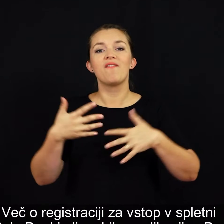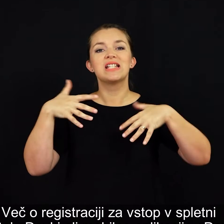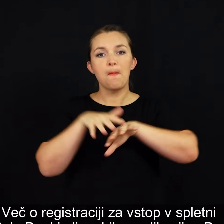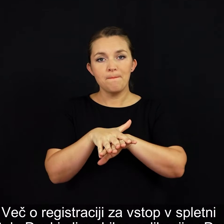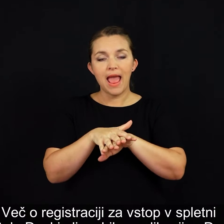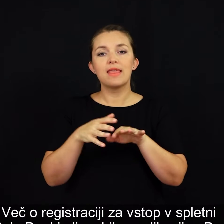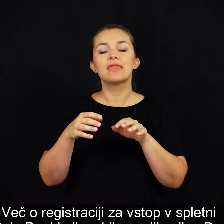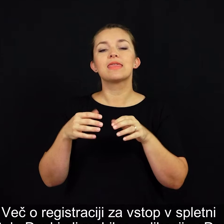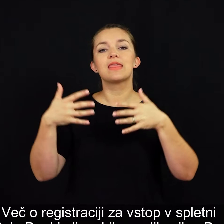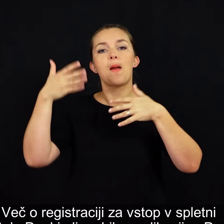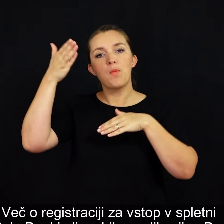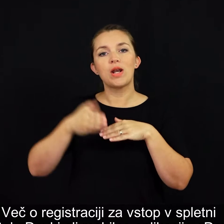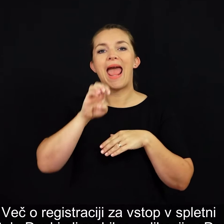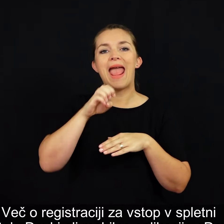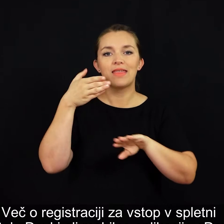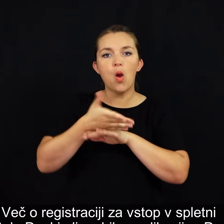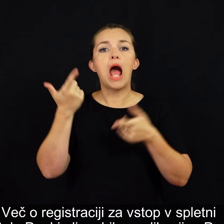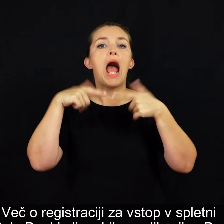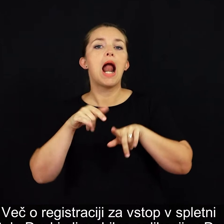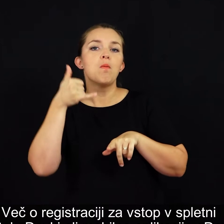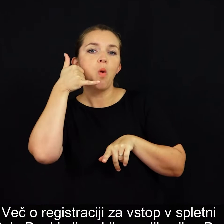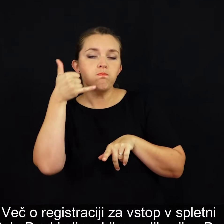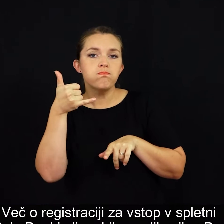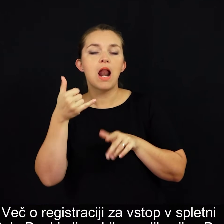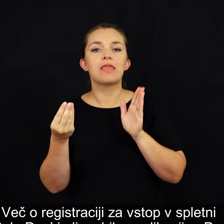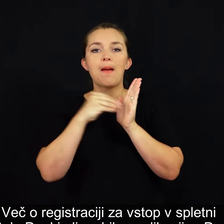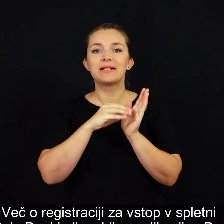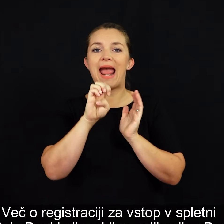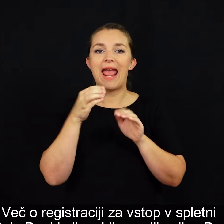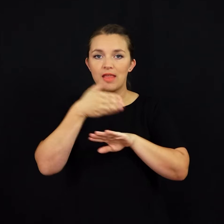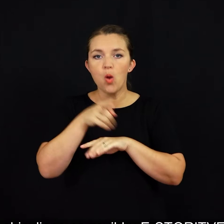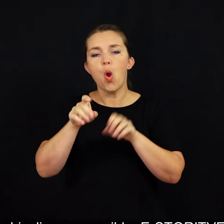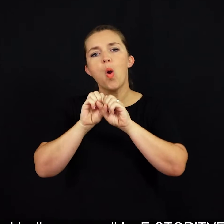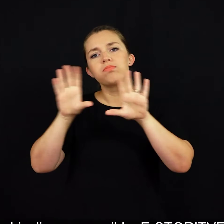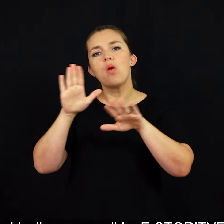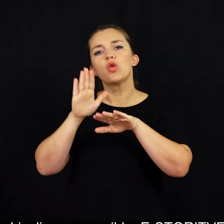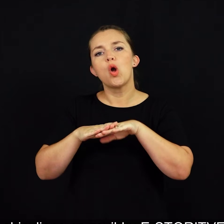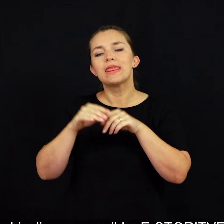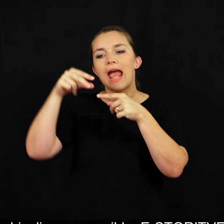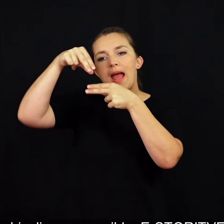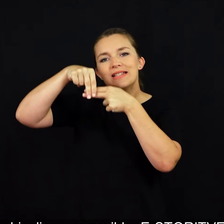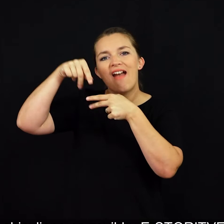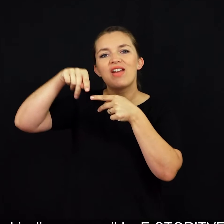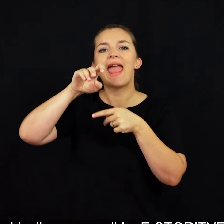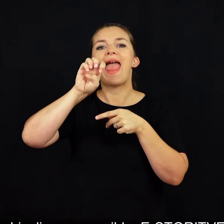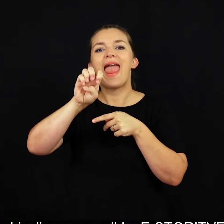portal e-davki ali mobilno aplikacijo e-davki je objavljeno na zavihku